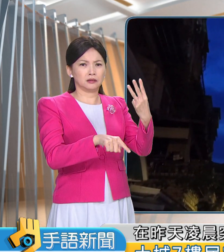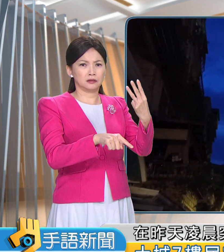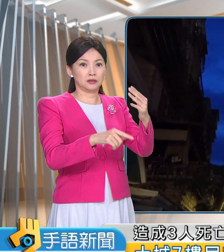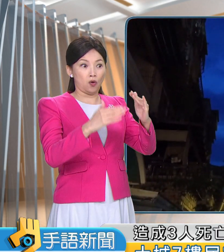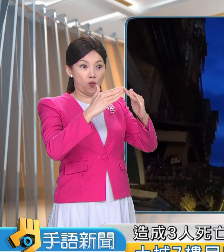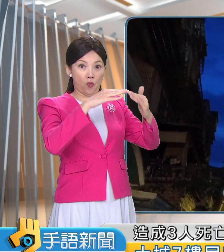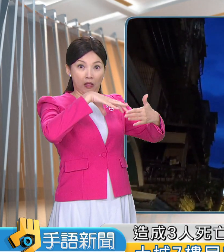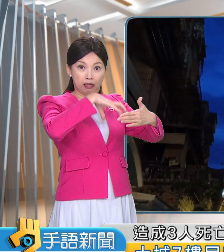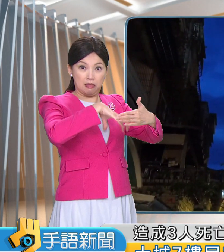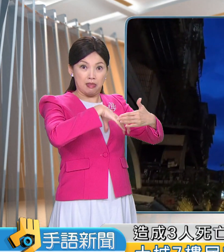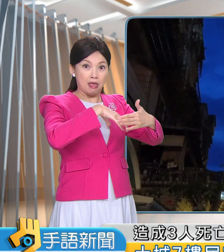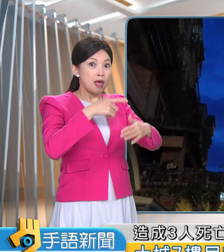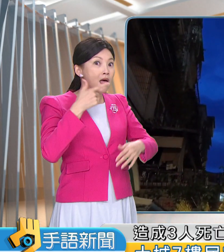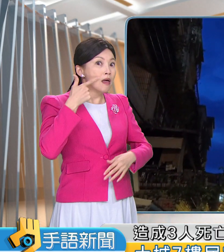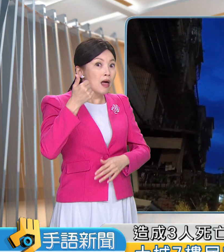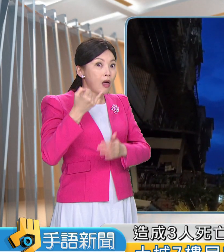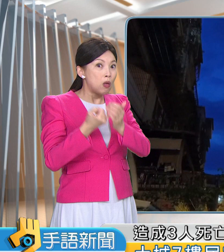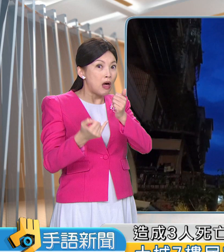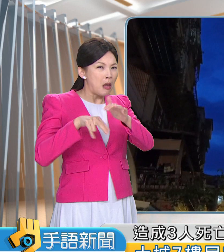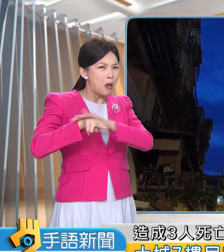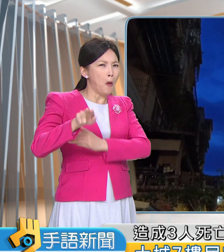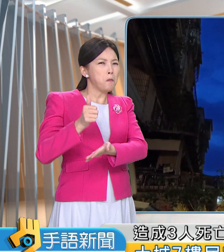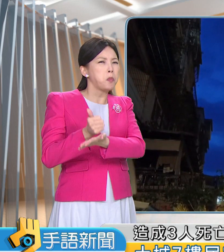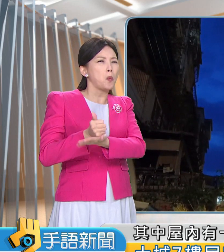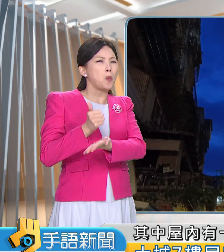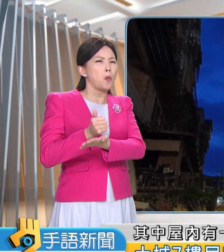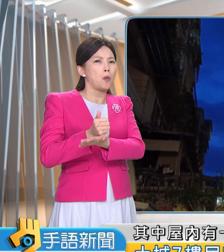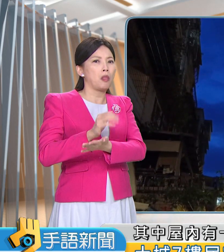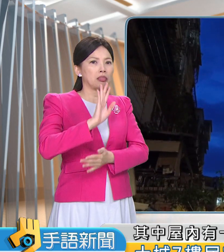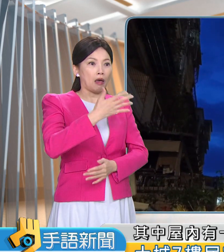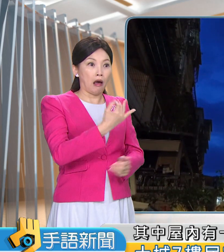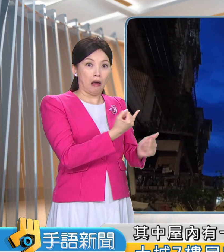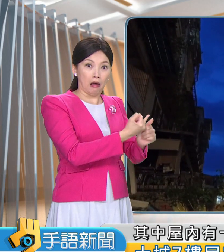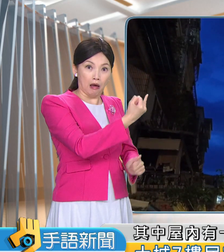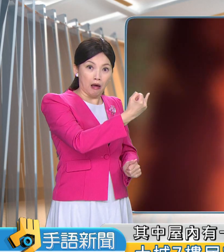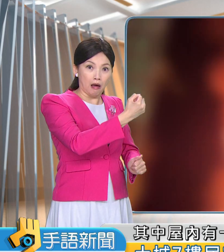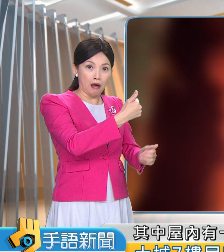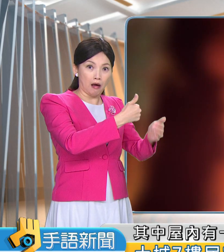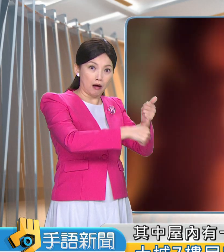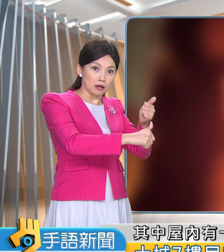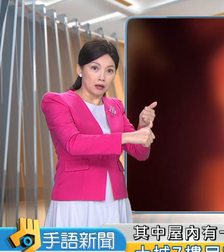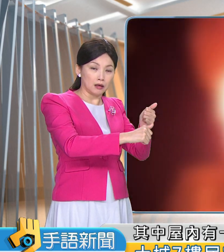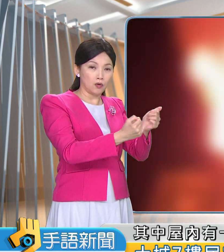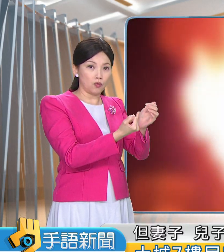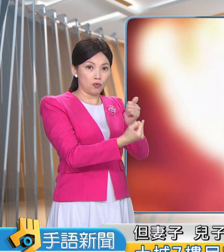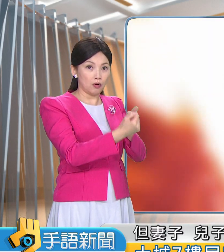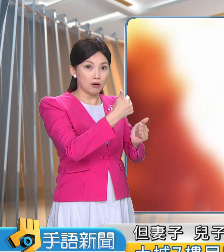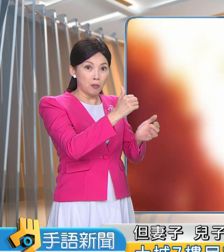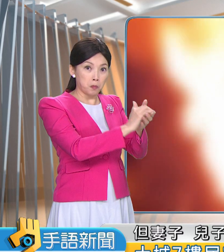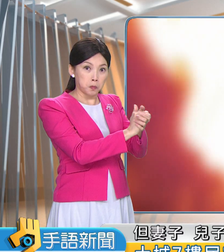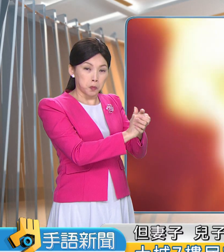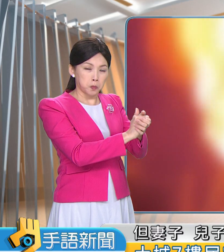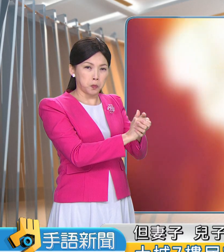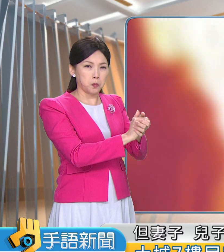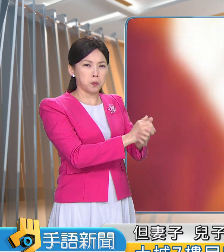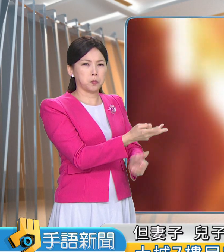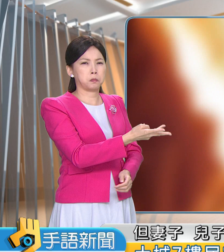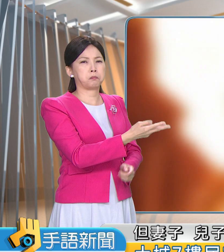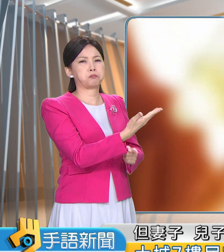成三个人死亡，而其中屋内有一对妇女逃生，但是妻子、儿子以及